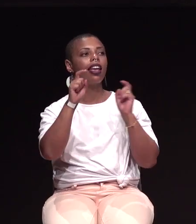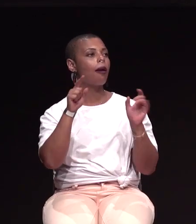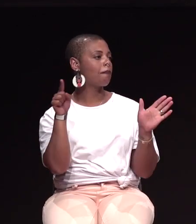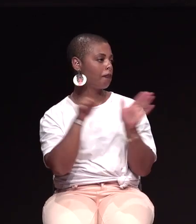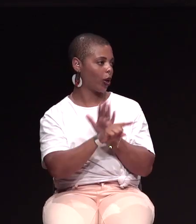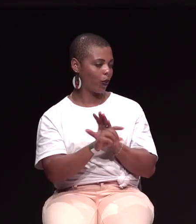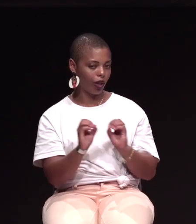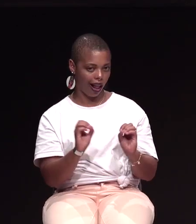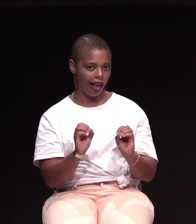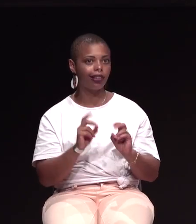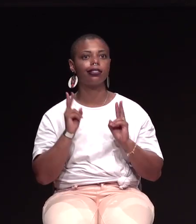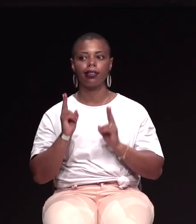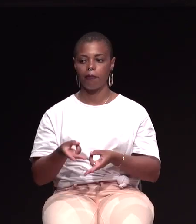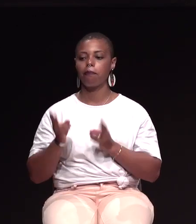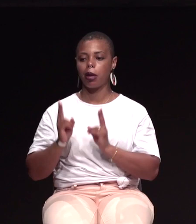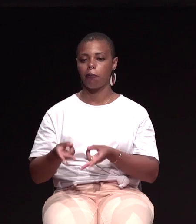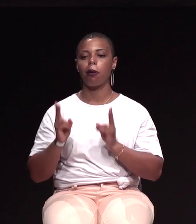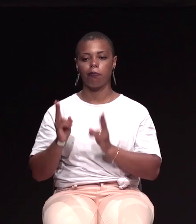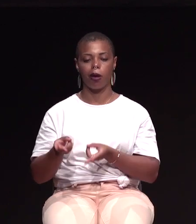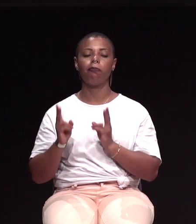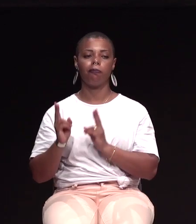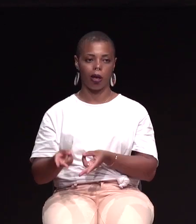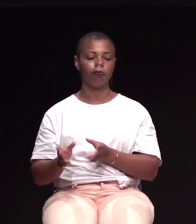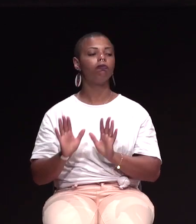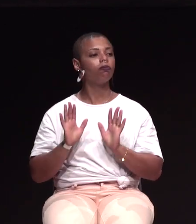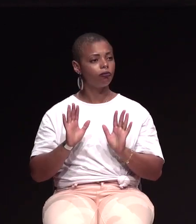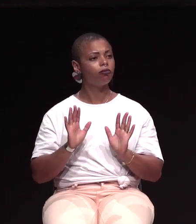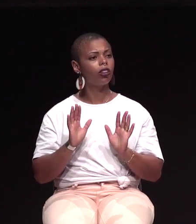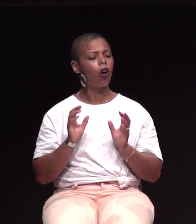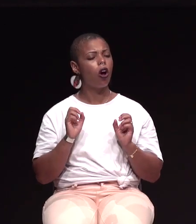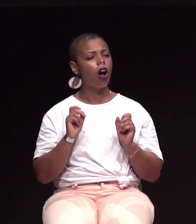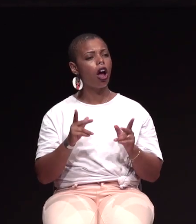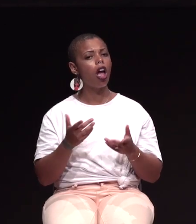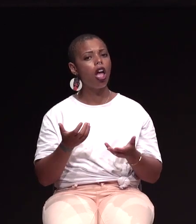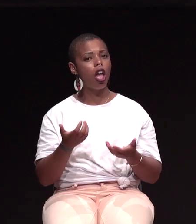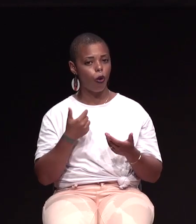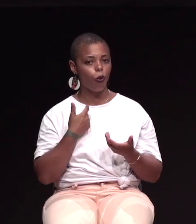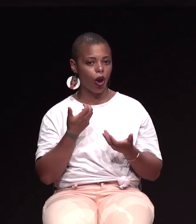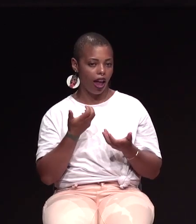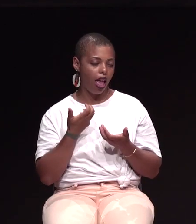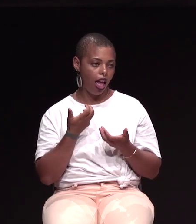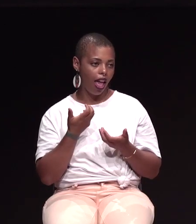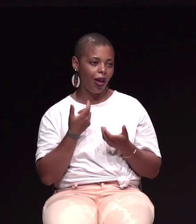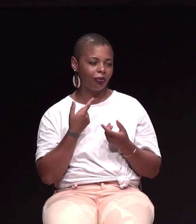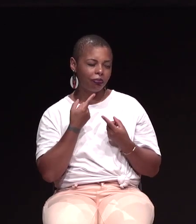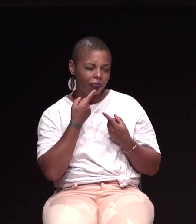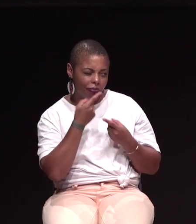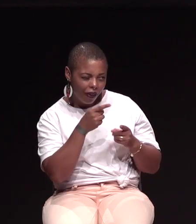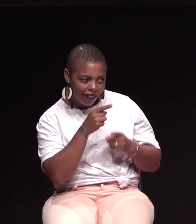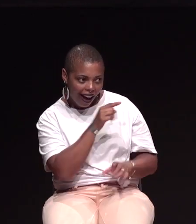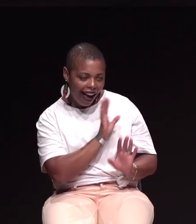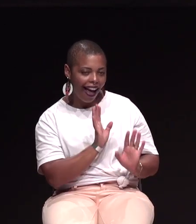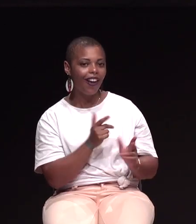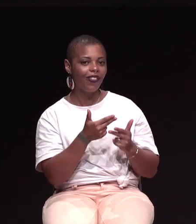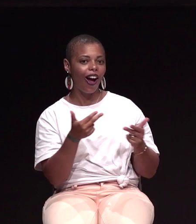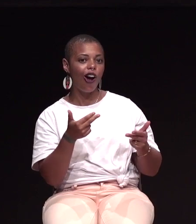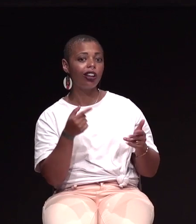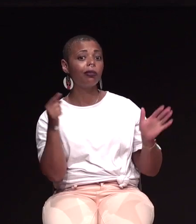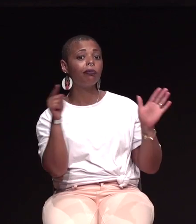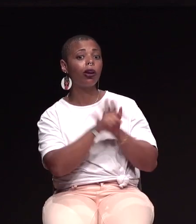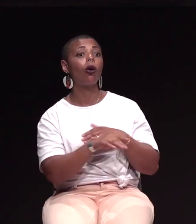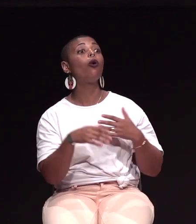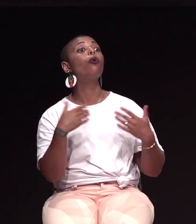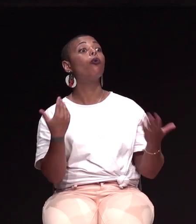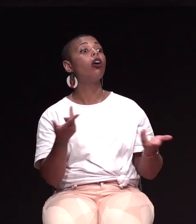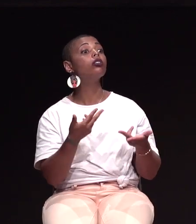né? E são sempre as mesmas questões. Então eu gostaria, na verdade, de fazer uma provocação para ti, perguntando para ti quais